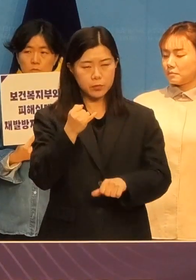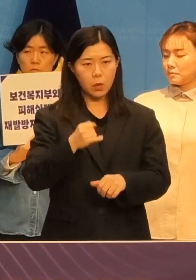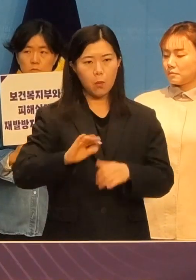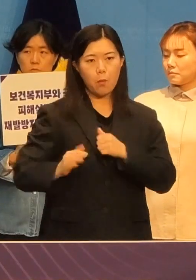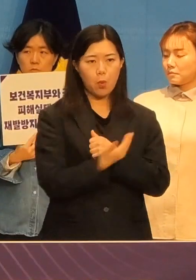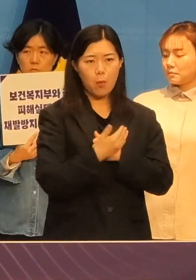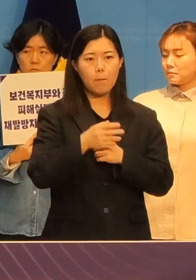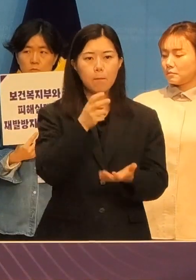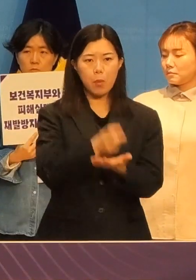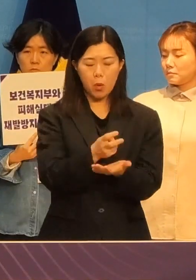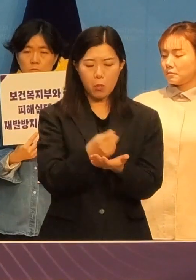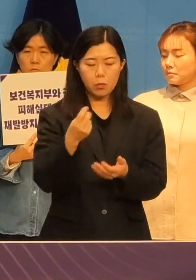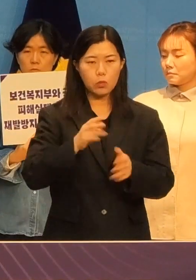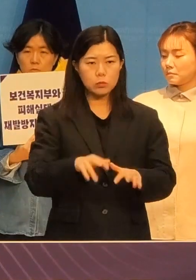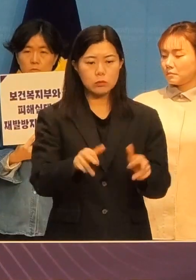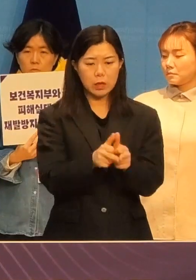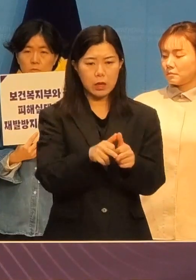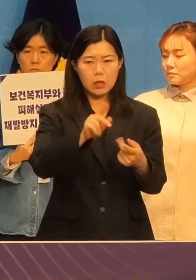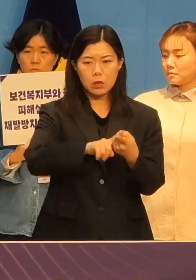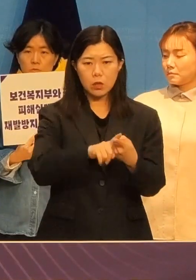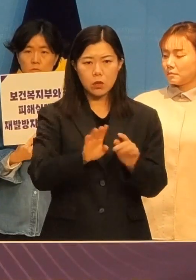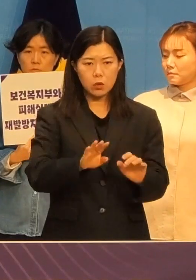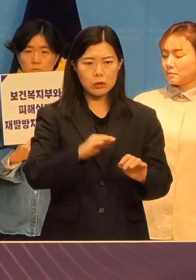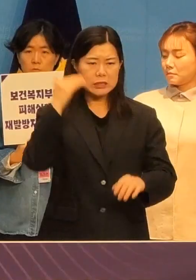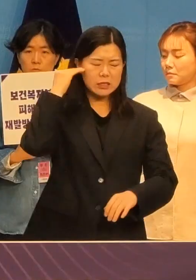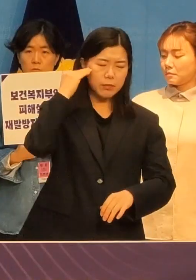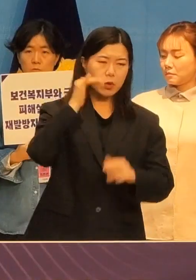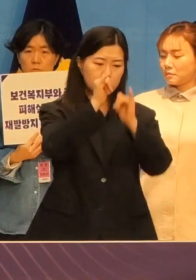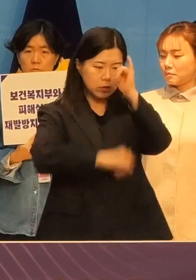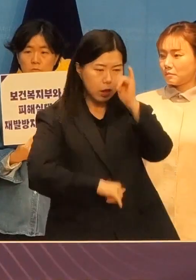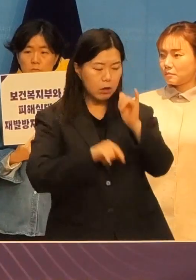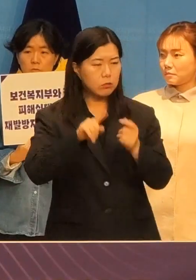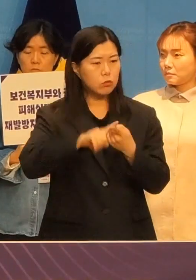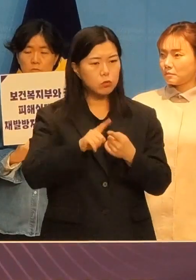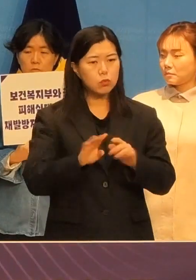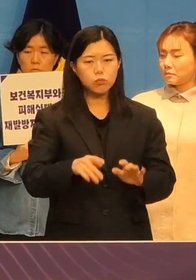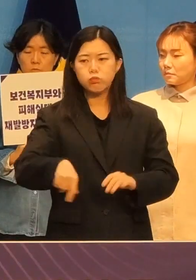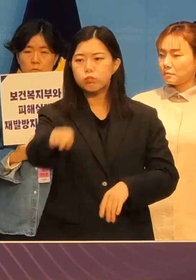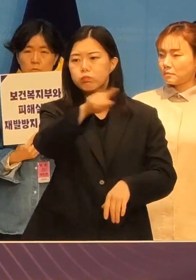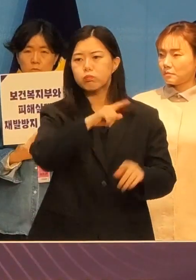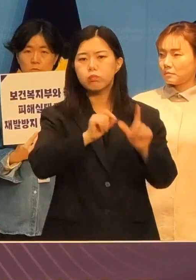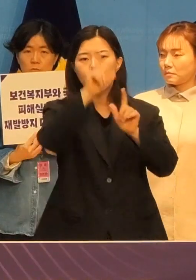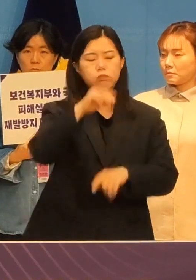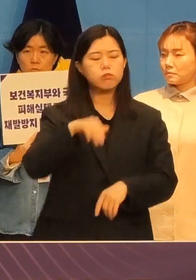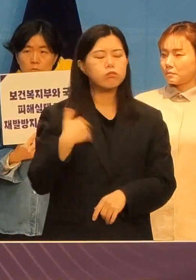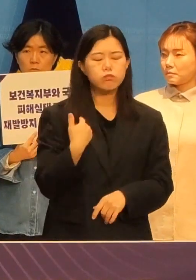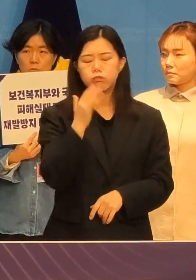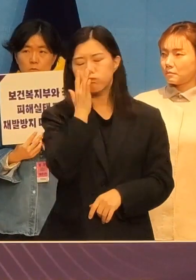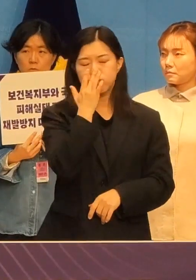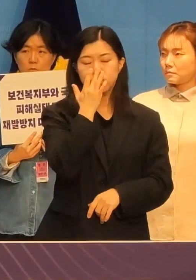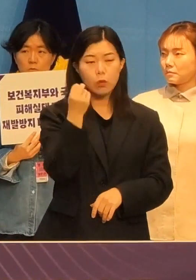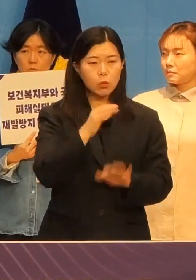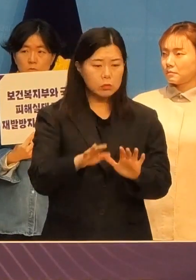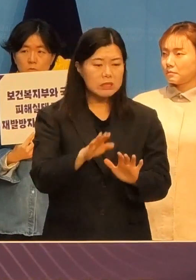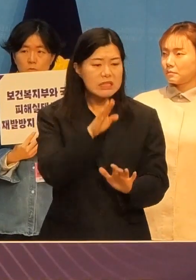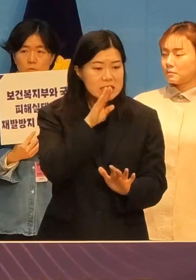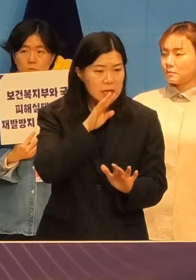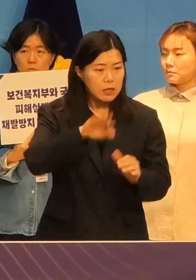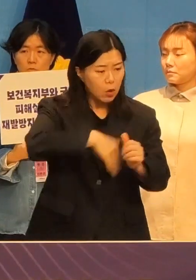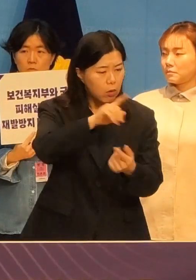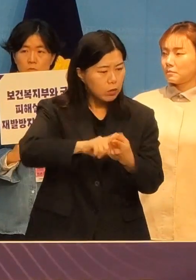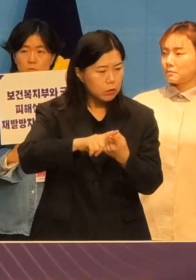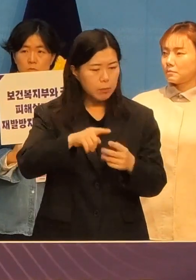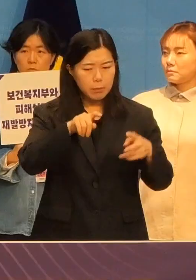대한 재생산권 침해의 역사는 아직 그 문제가 제대로 인식되지도 않았고 명확한 실태조차 파악되지